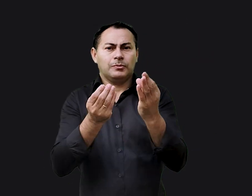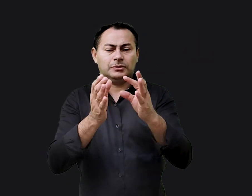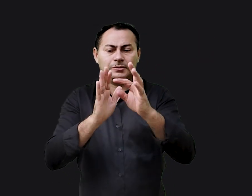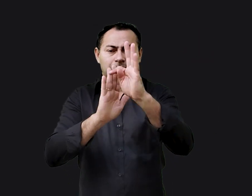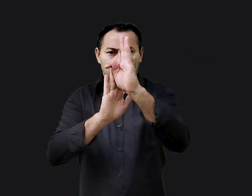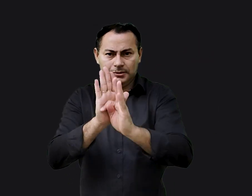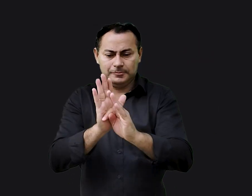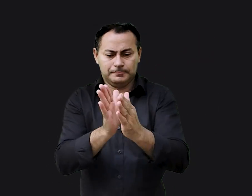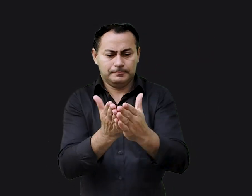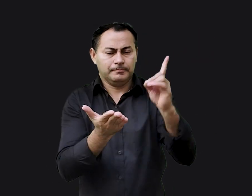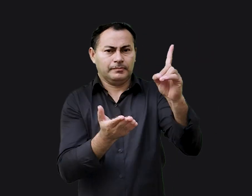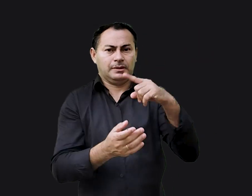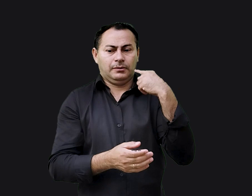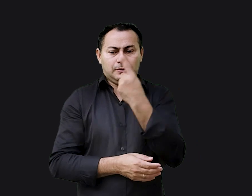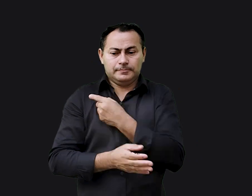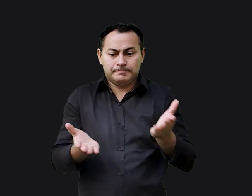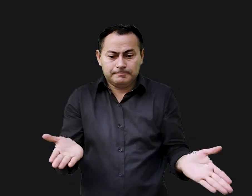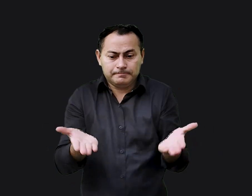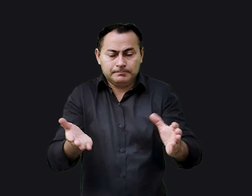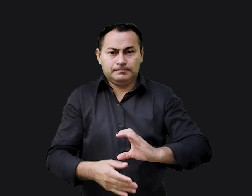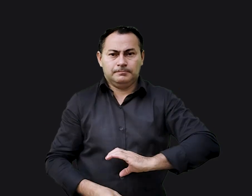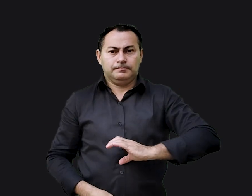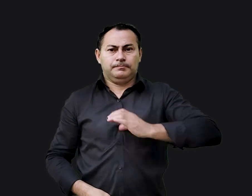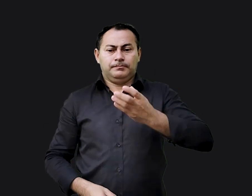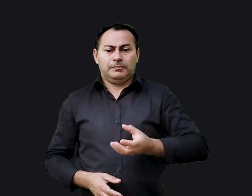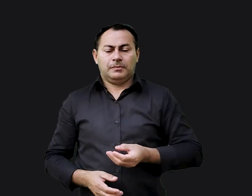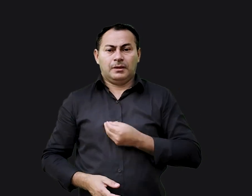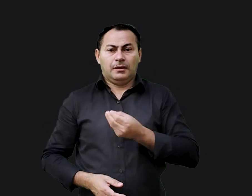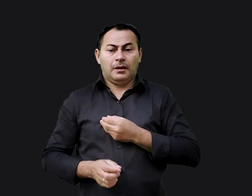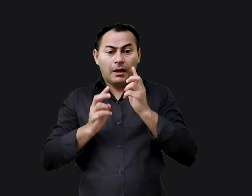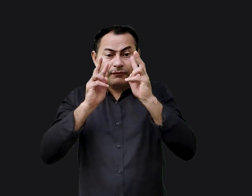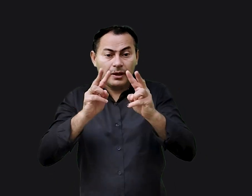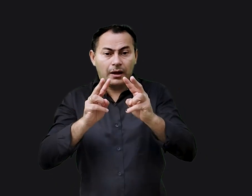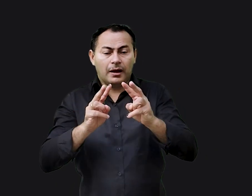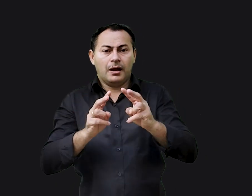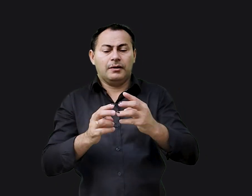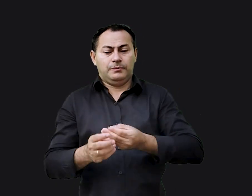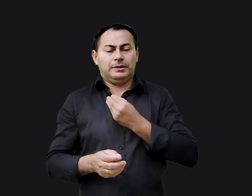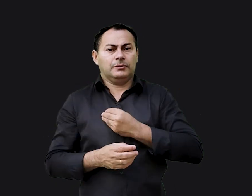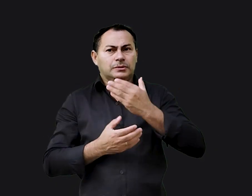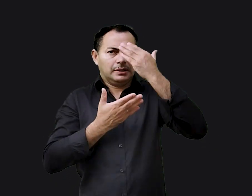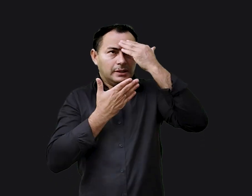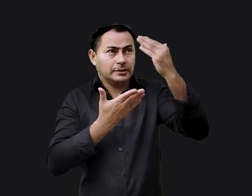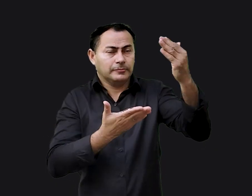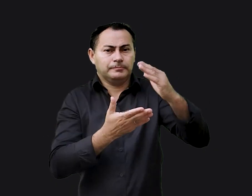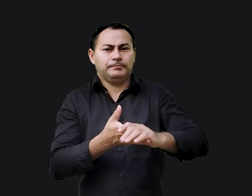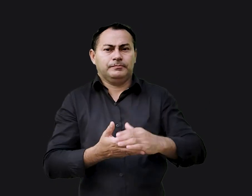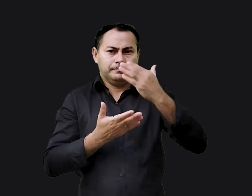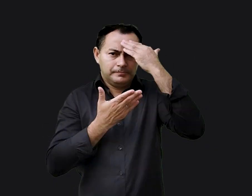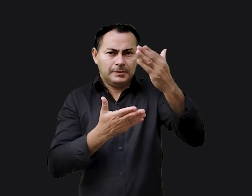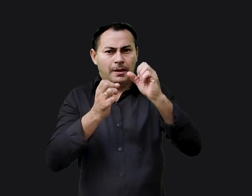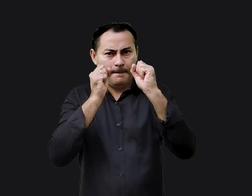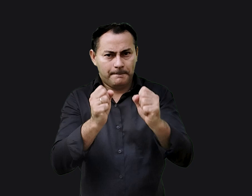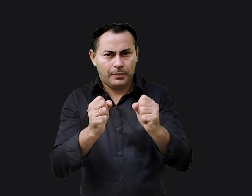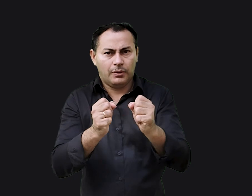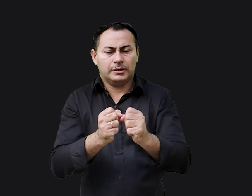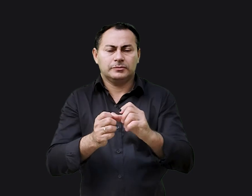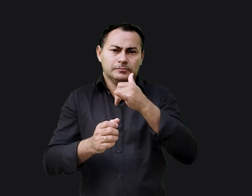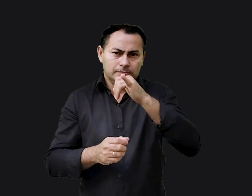em muitos trechos da Bíblia somos encorajados a ver a vida com olhos gratos a gratidão pode